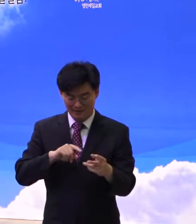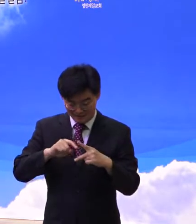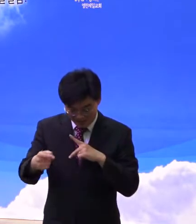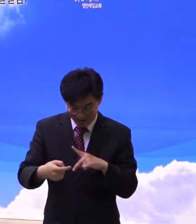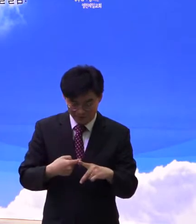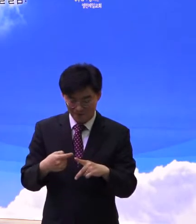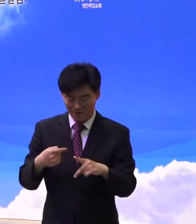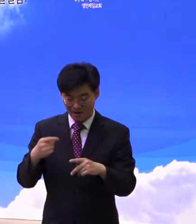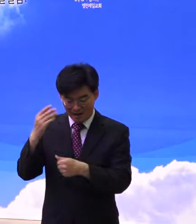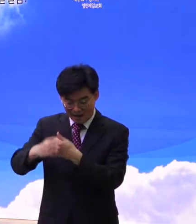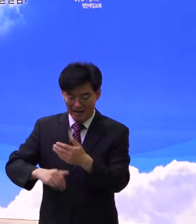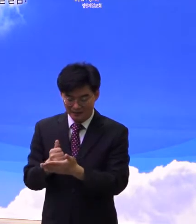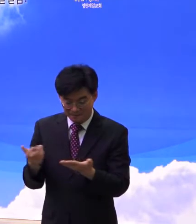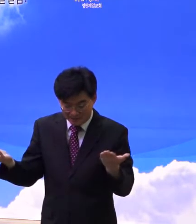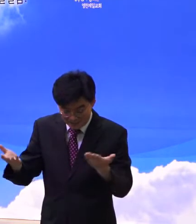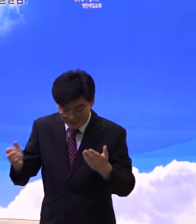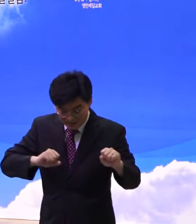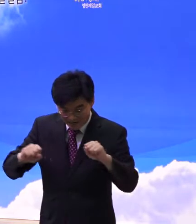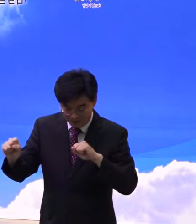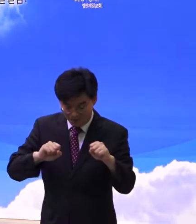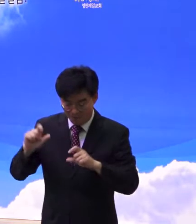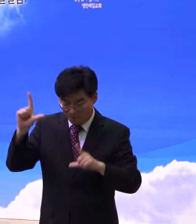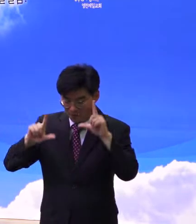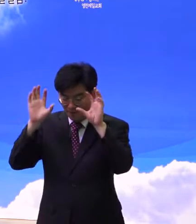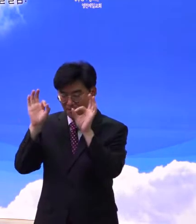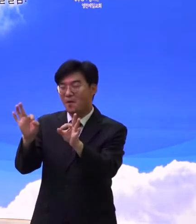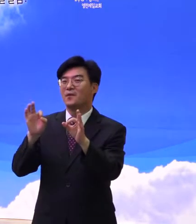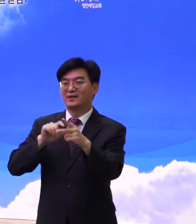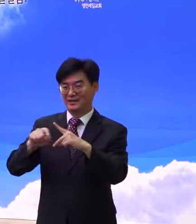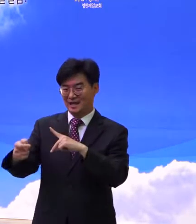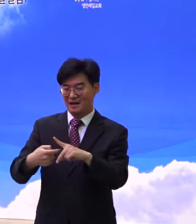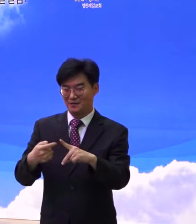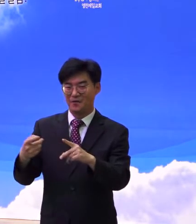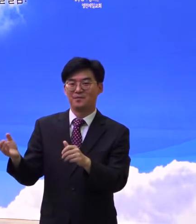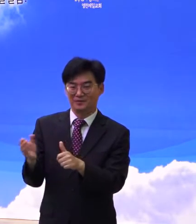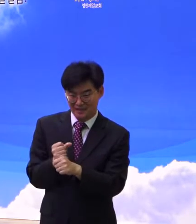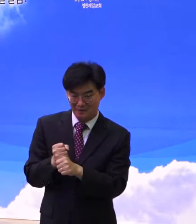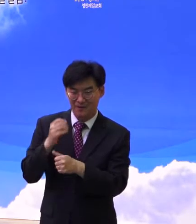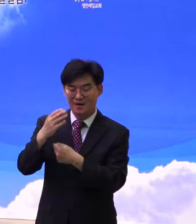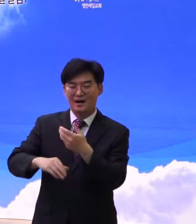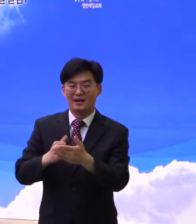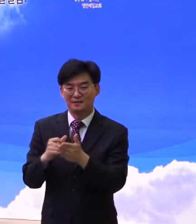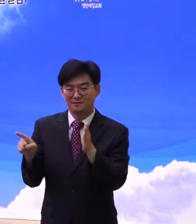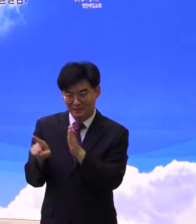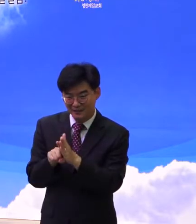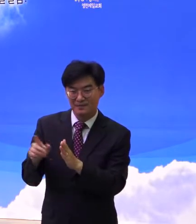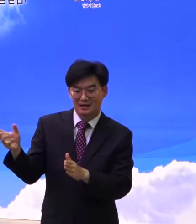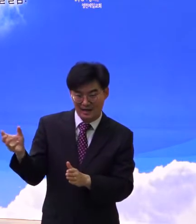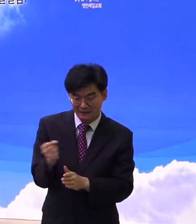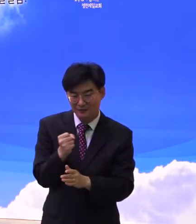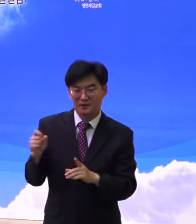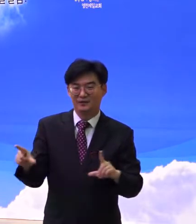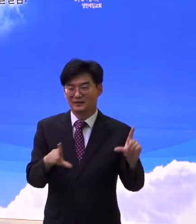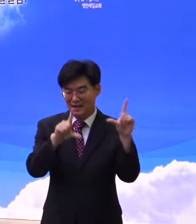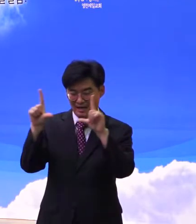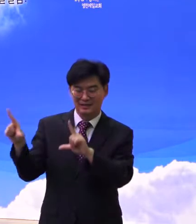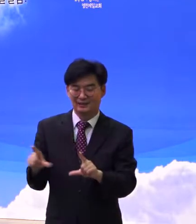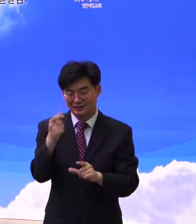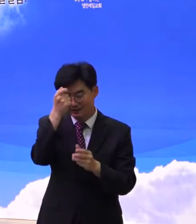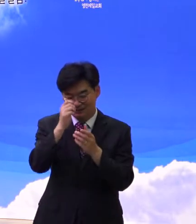비전을 붙잡고 이 땅에 살지만 하나님 나라의 삶을 살아가는 여러분 되시기를 주님의